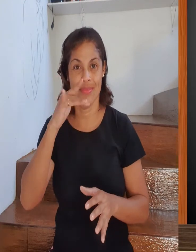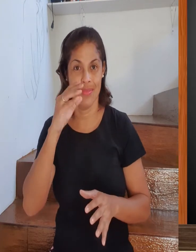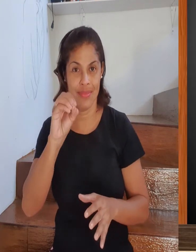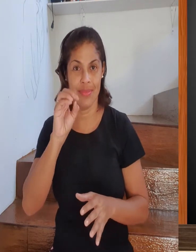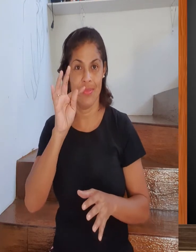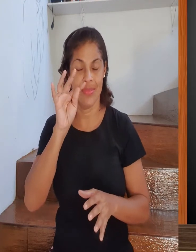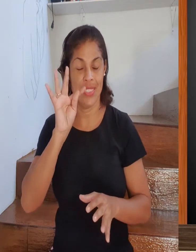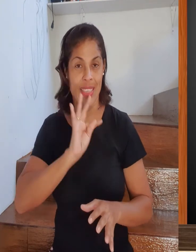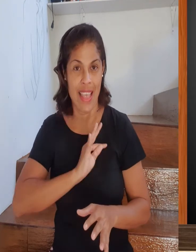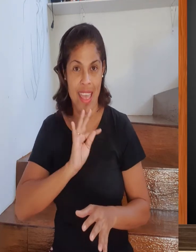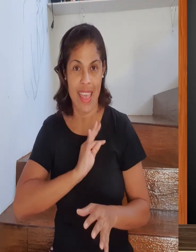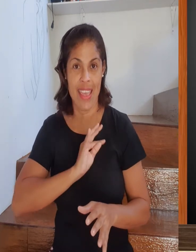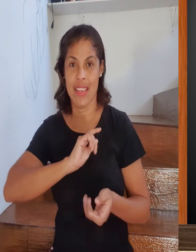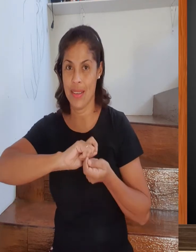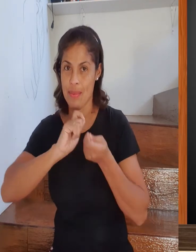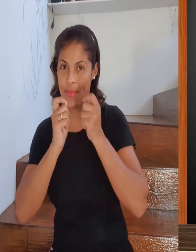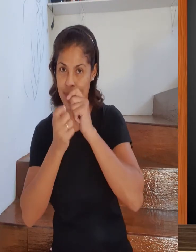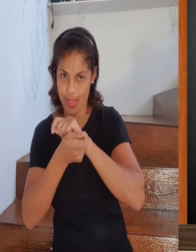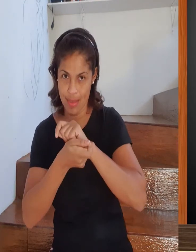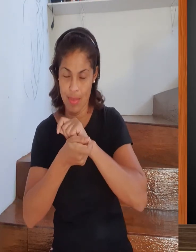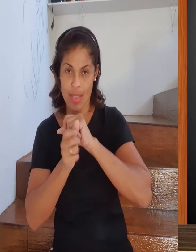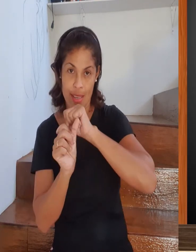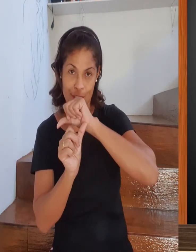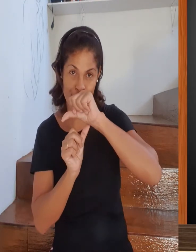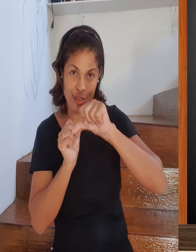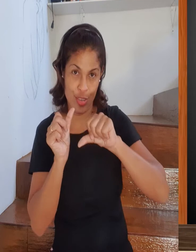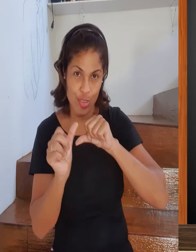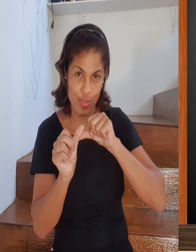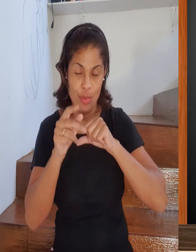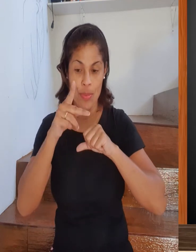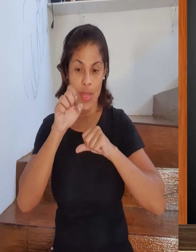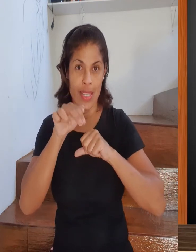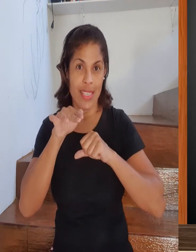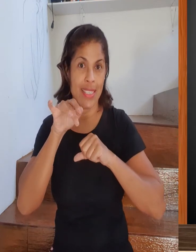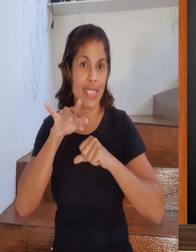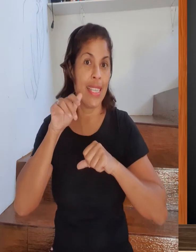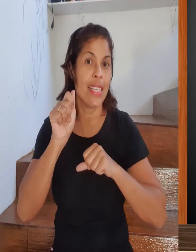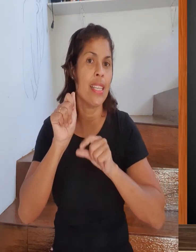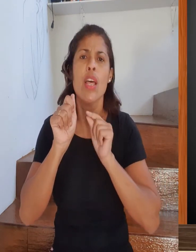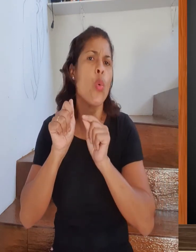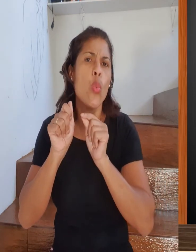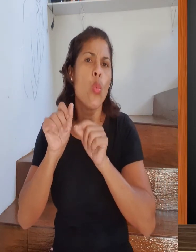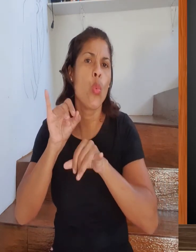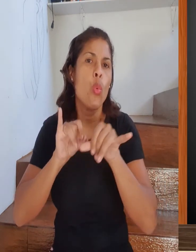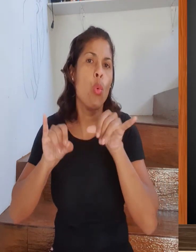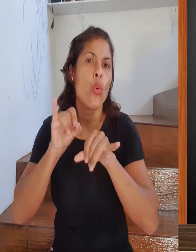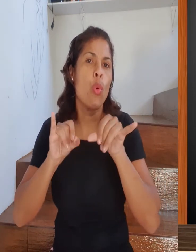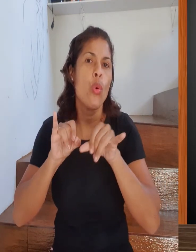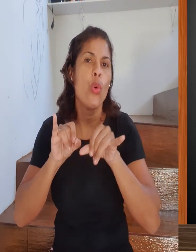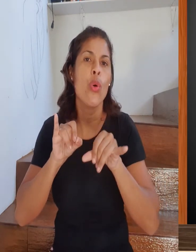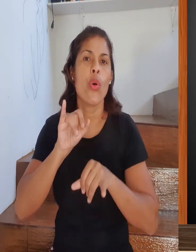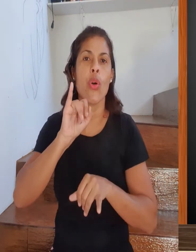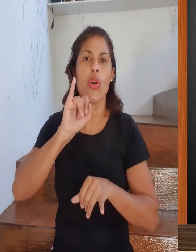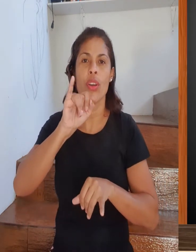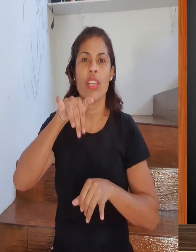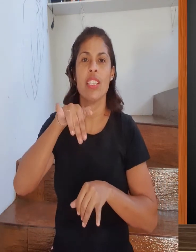melhor, farmacotécnica, para contornar isso. Nós transformamos a penicilina em uma